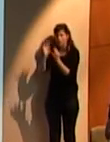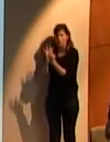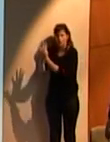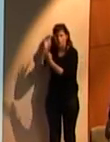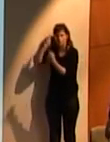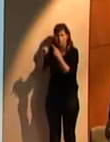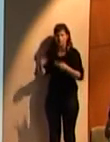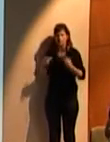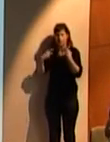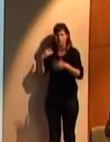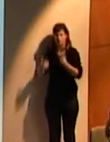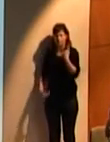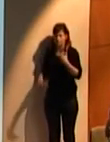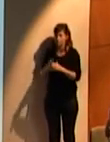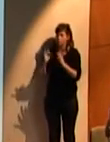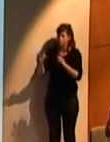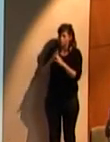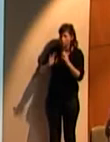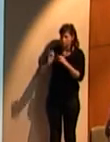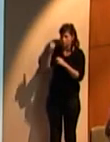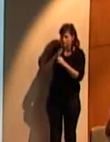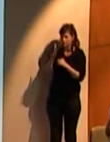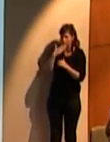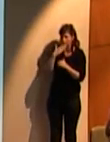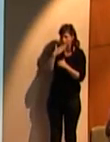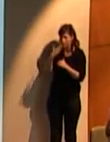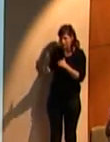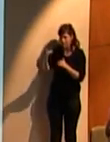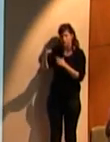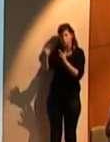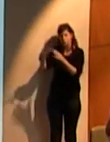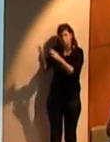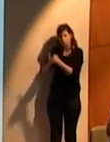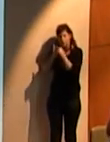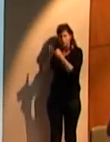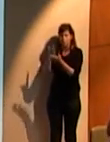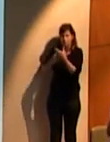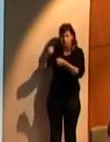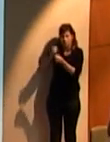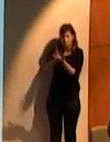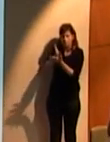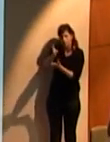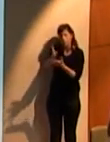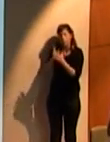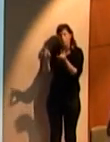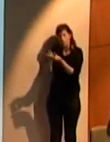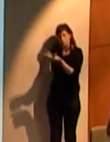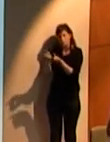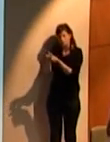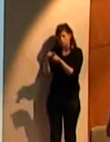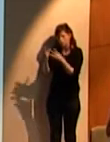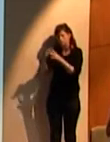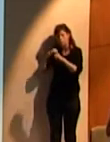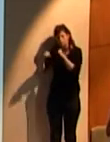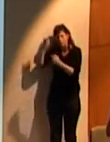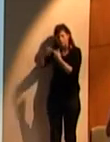On voulait remercier Première Brique qui nous a permis de mener à bien ce projet, qui est l'incubateur de l'économie sociale et solidaire de la ville de Toulouse.